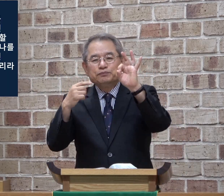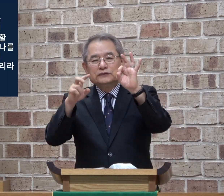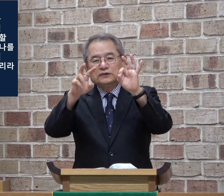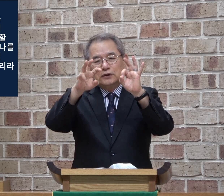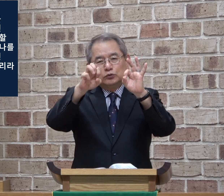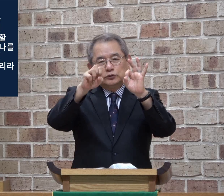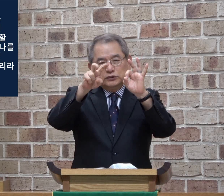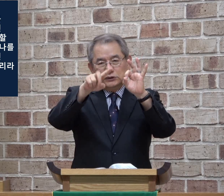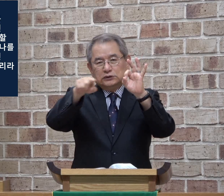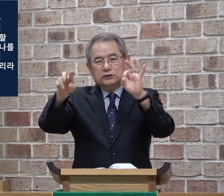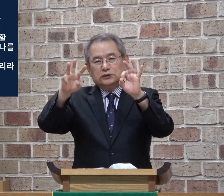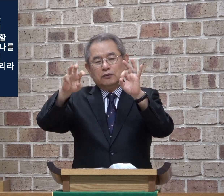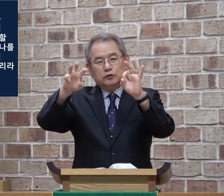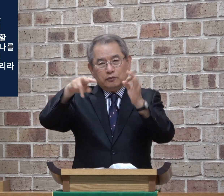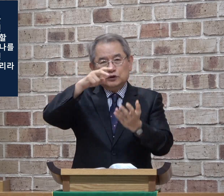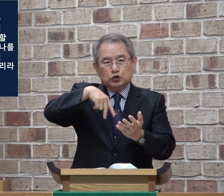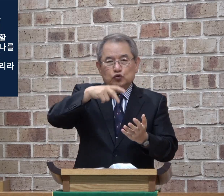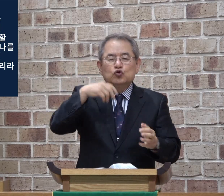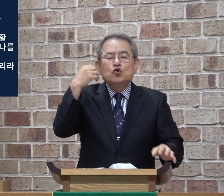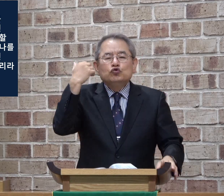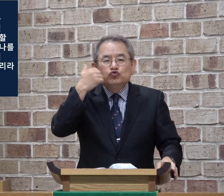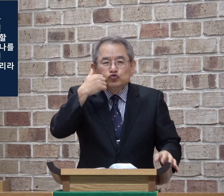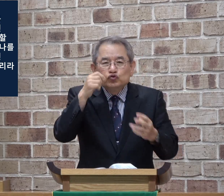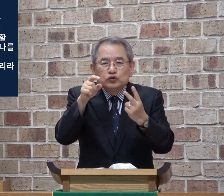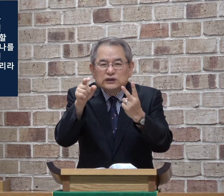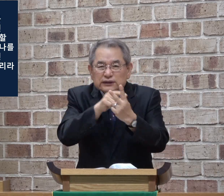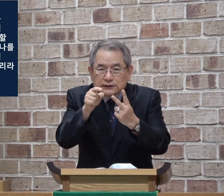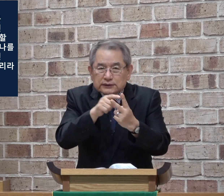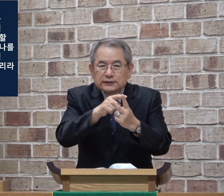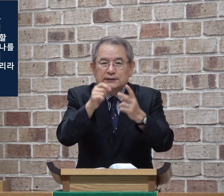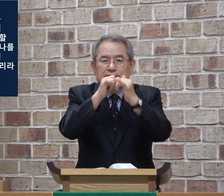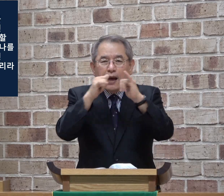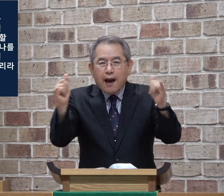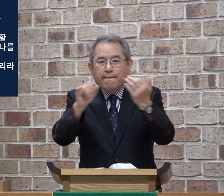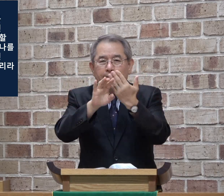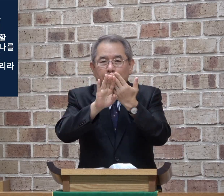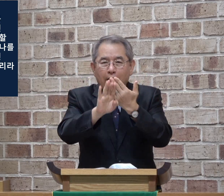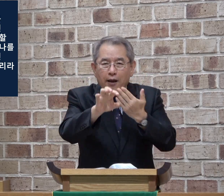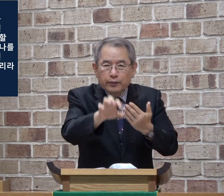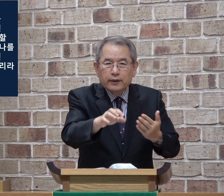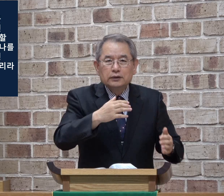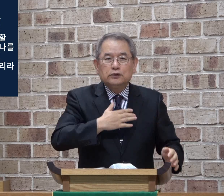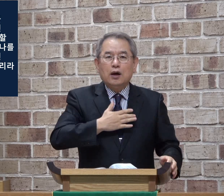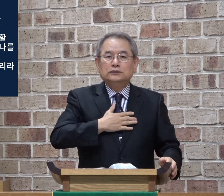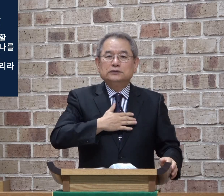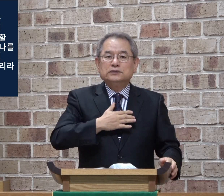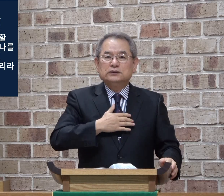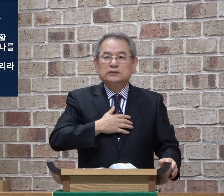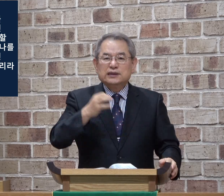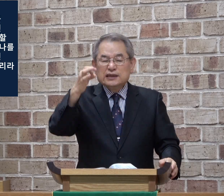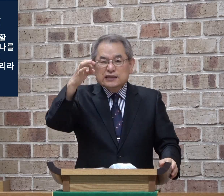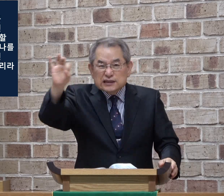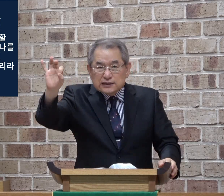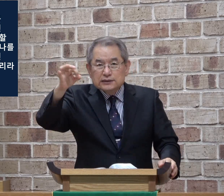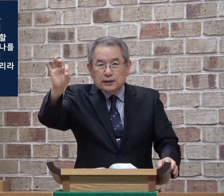마태복음 10장 32절, 33절 말씀을 보면 누구든지 사람 앞에서 나를